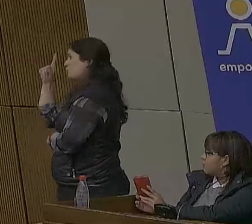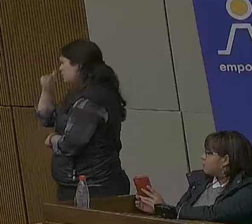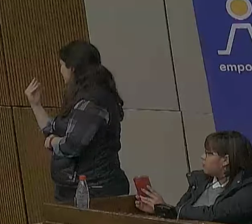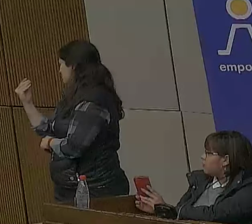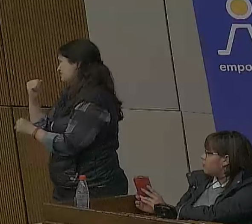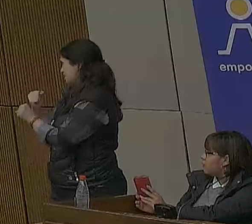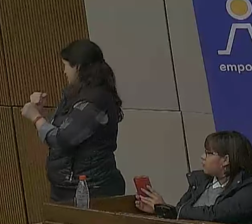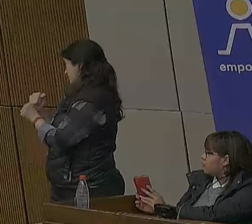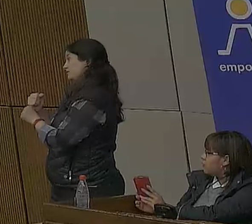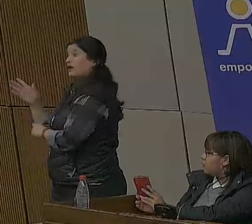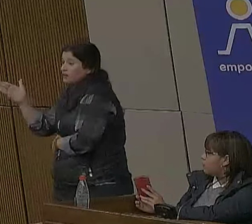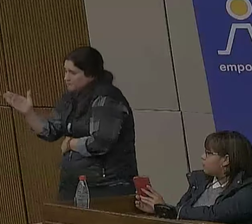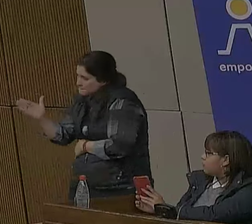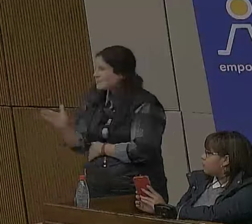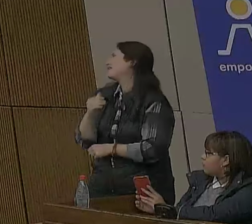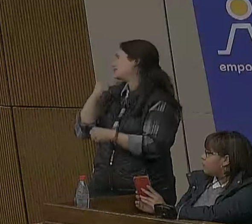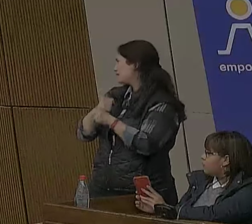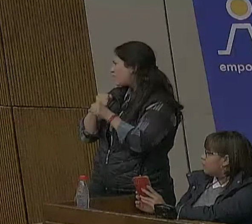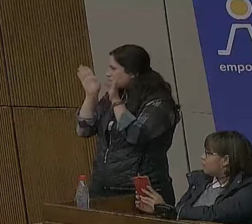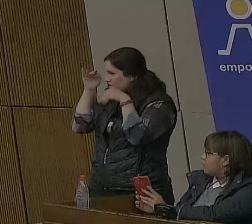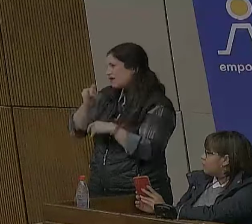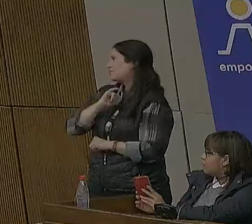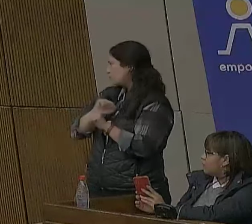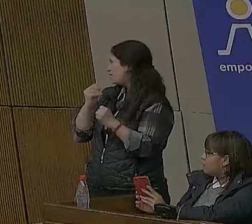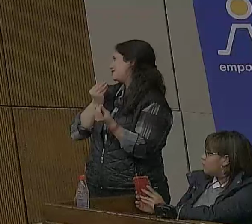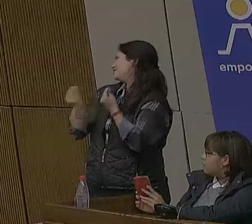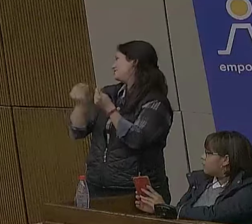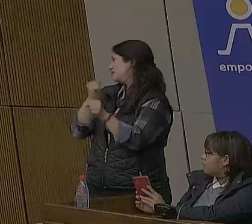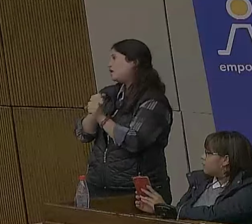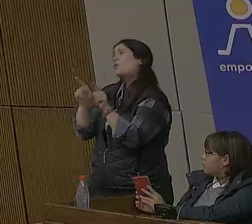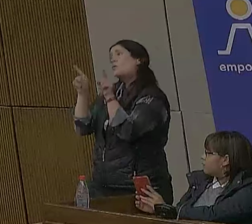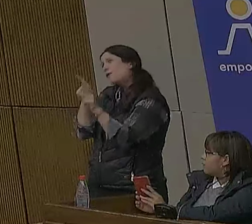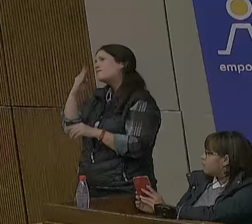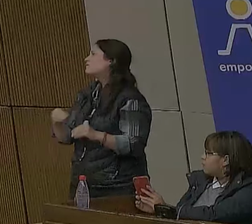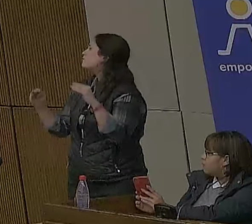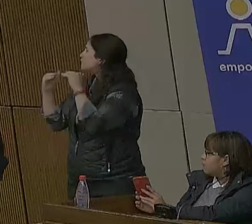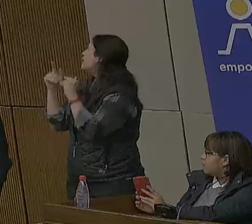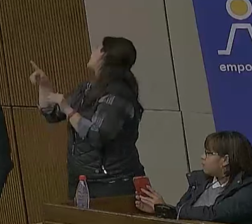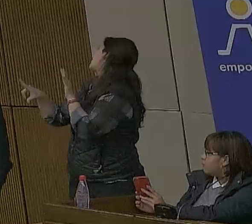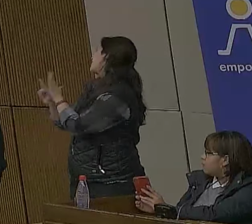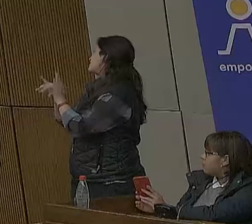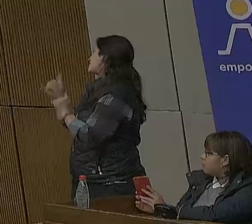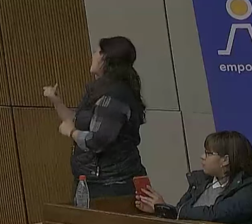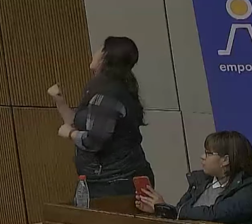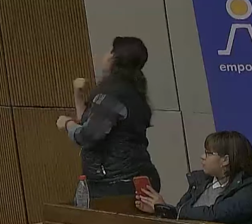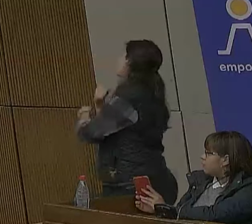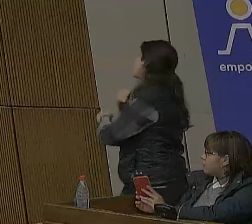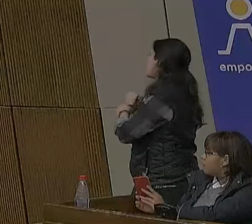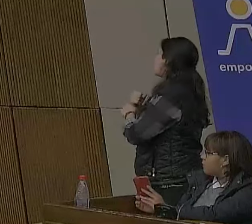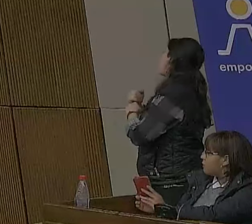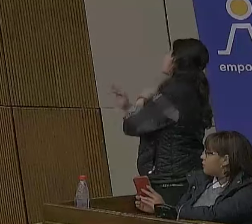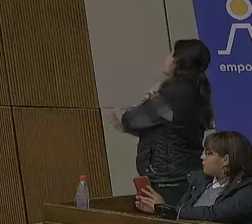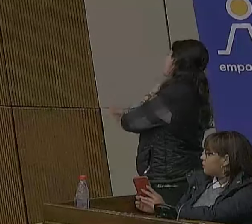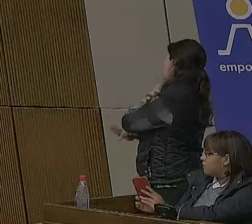pensión para la persona con discapacidad, es lo que no pueden hacer a un laburo. La persona que puede hacer a un laburo quiere que se le dé la oportunidad laboral, dice. Lo que dice la